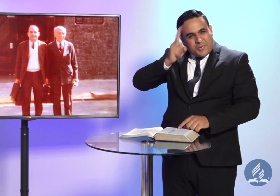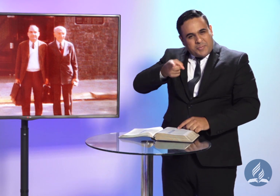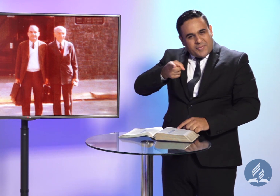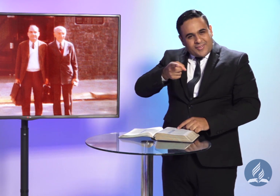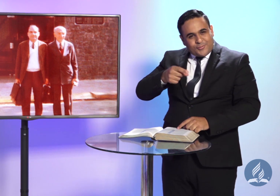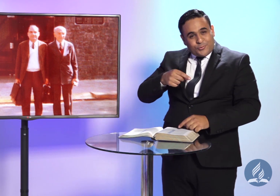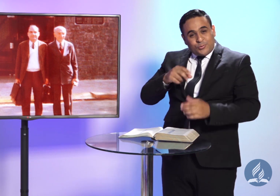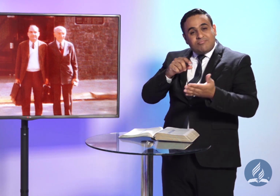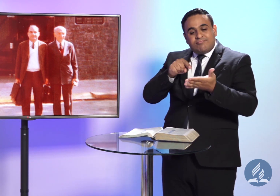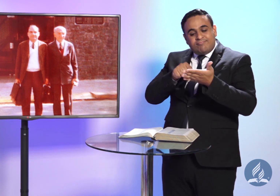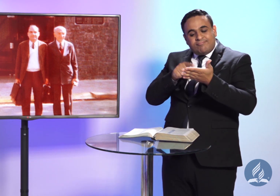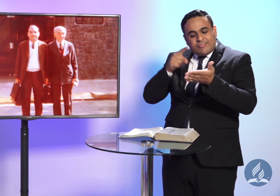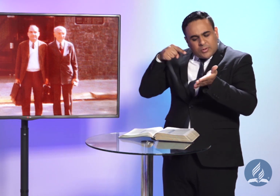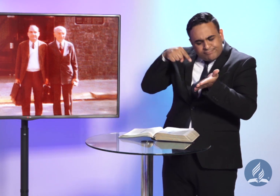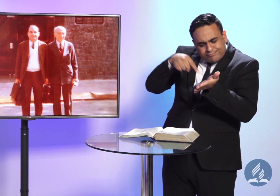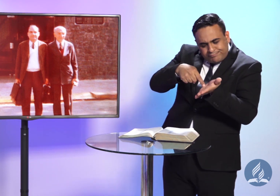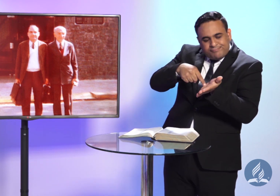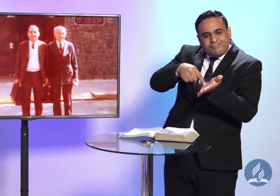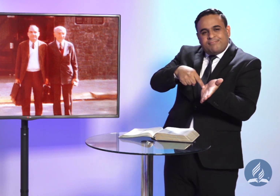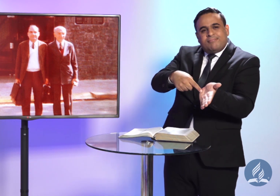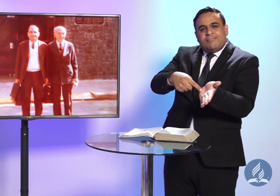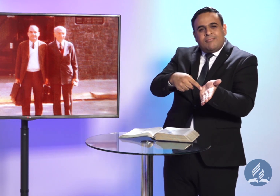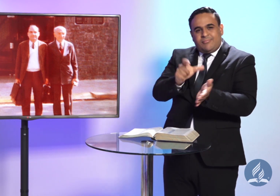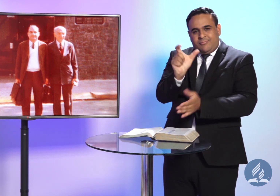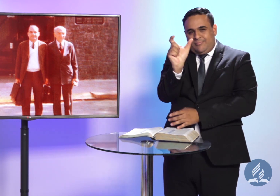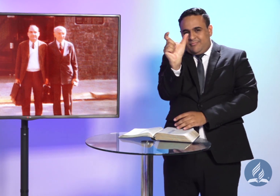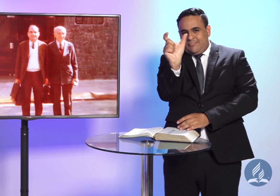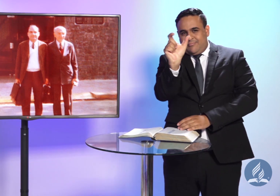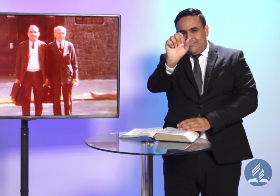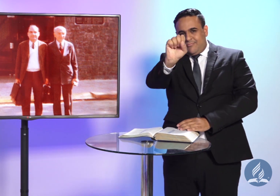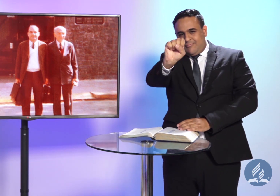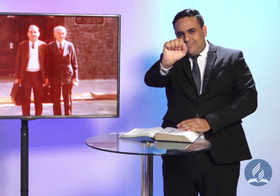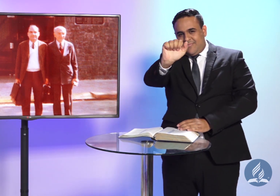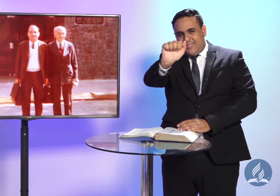Então aquele homem abriu a Bíblia e mostrou nos 10 mandamentos a palavra